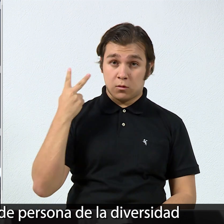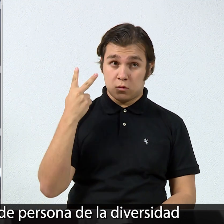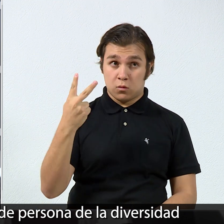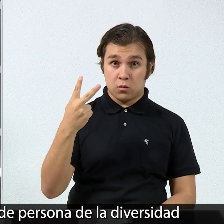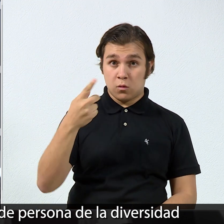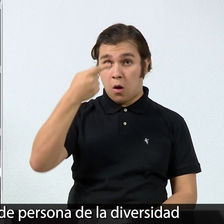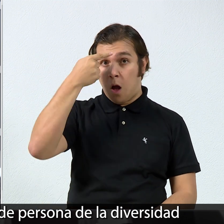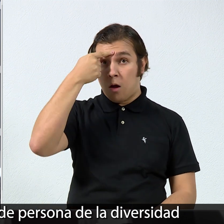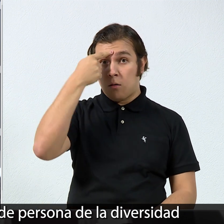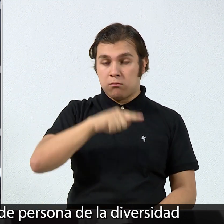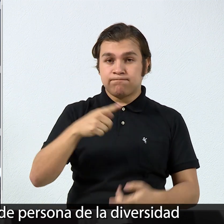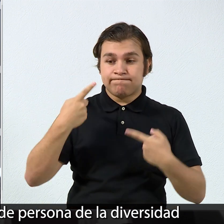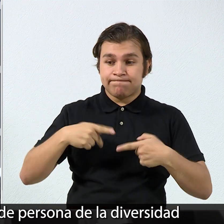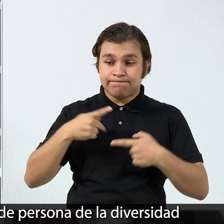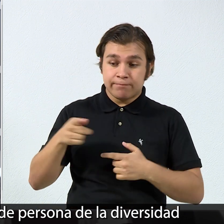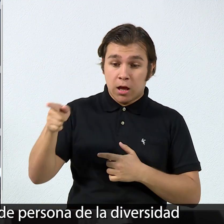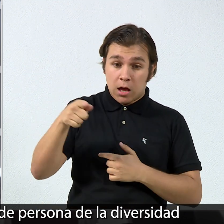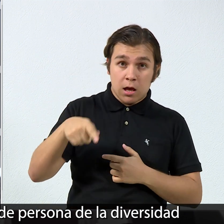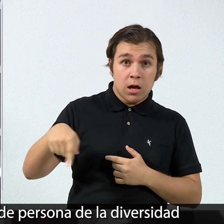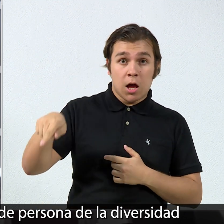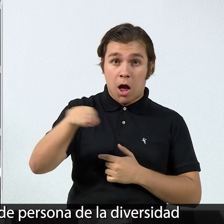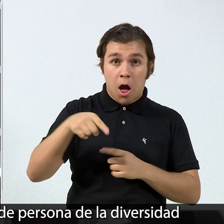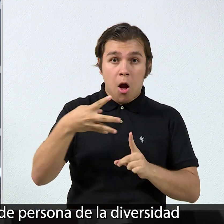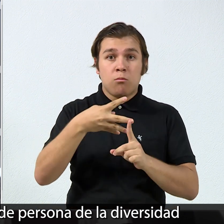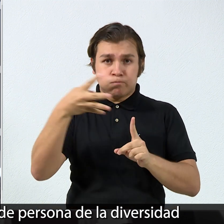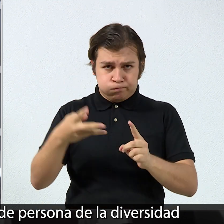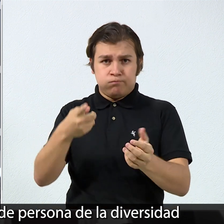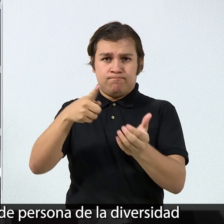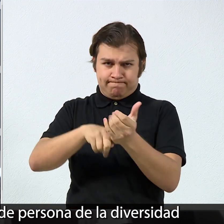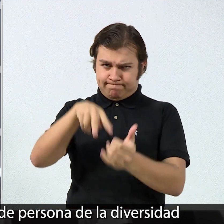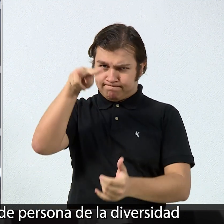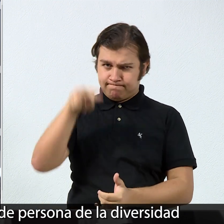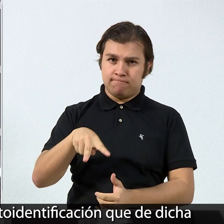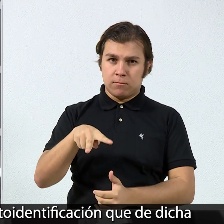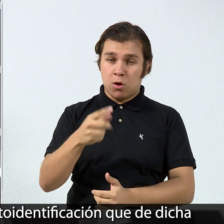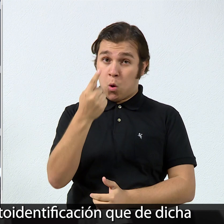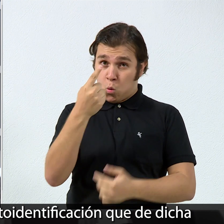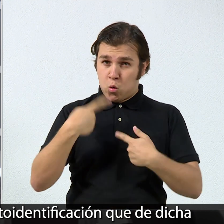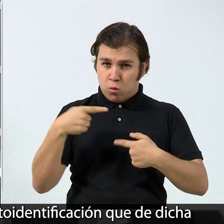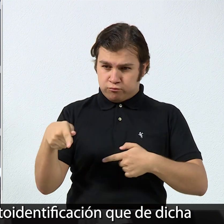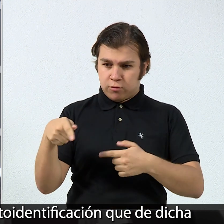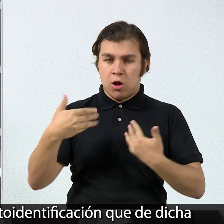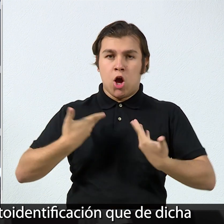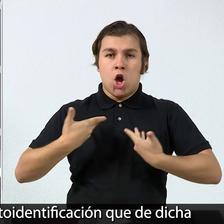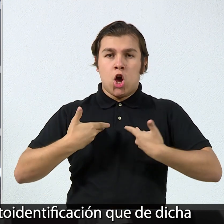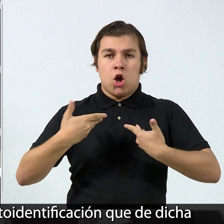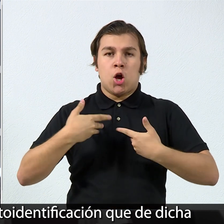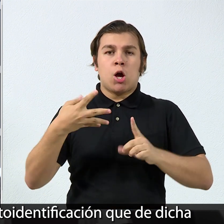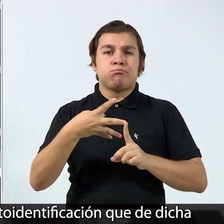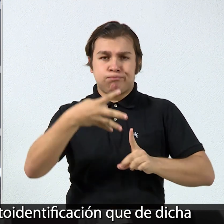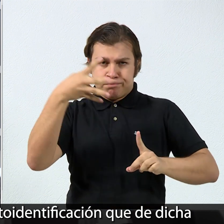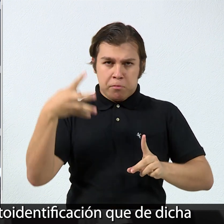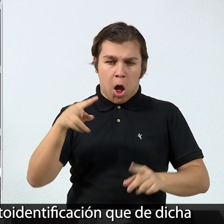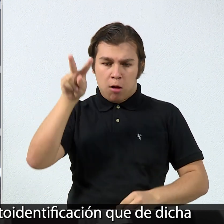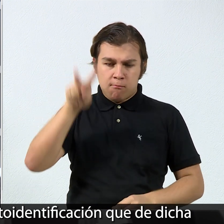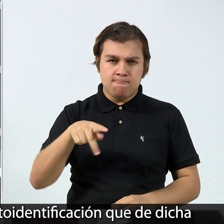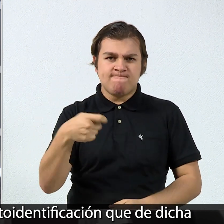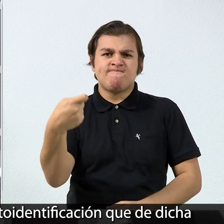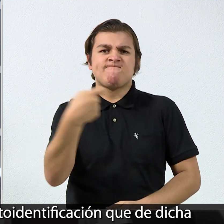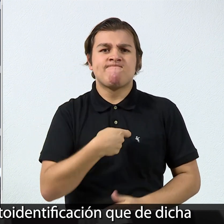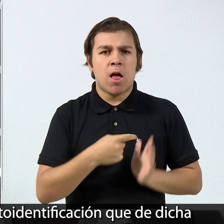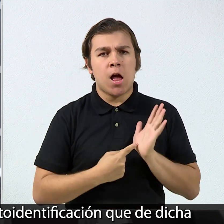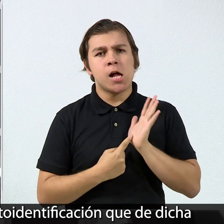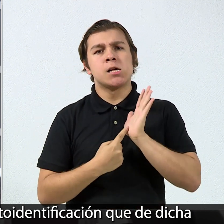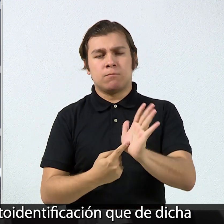2. Para acreditar la calidad de persona de la diversidad sexual, será suficiente con la sola autoidentificación que de